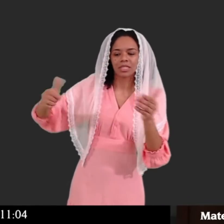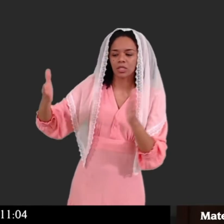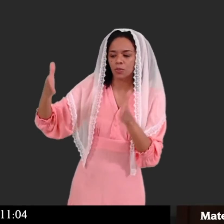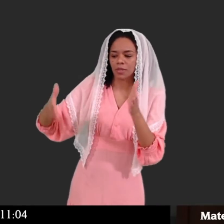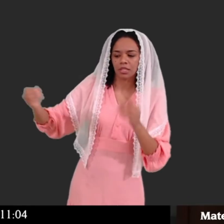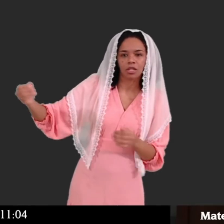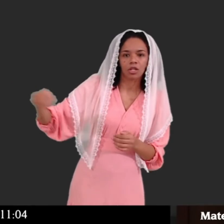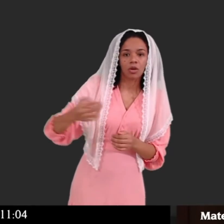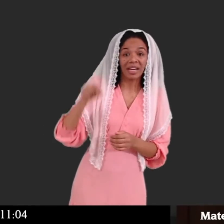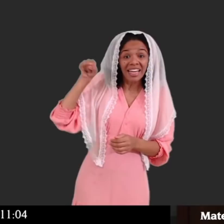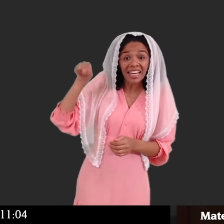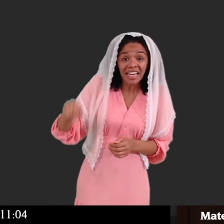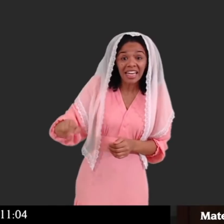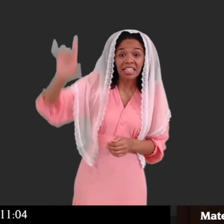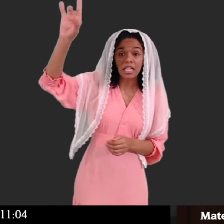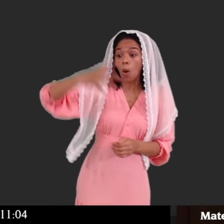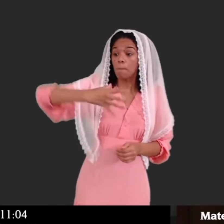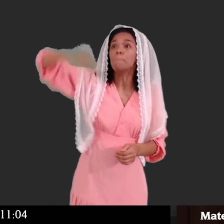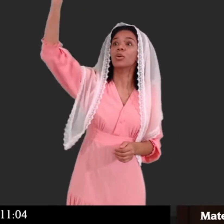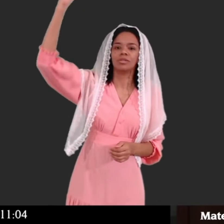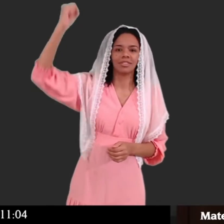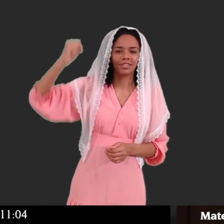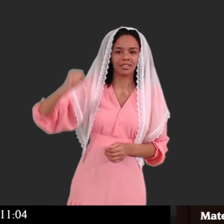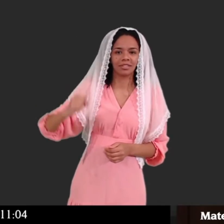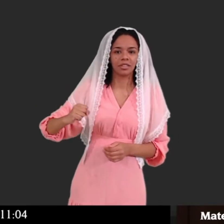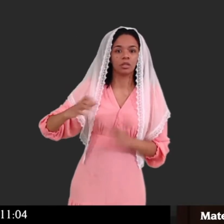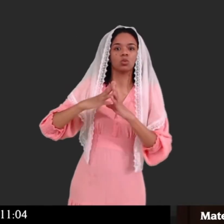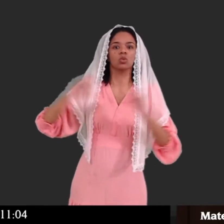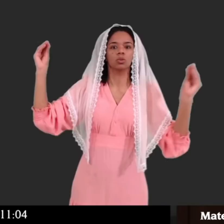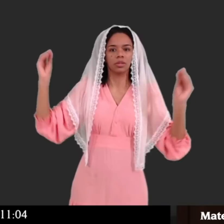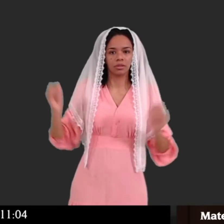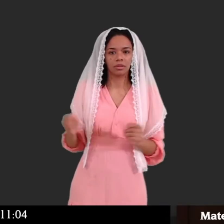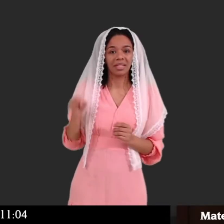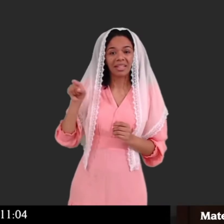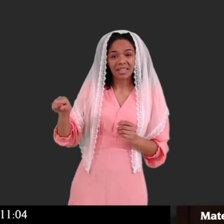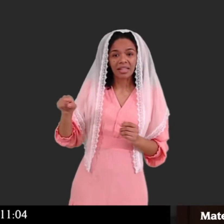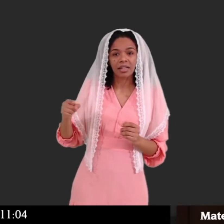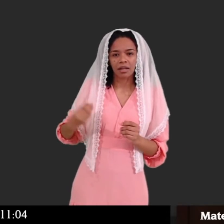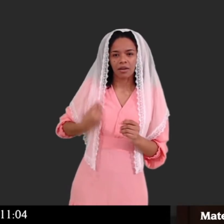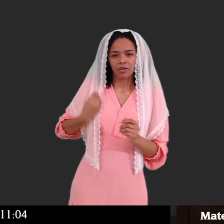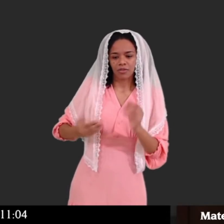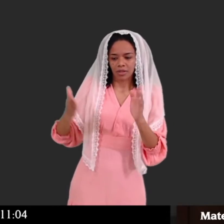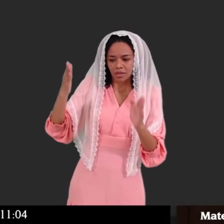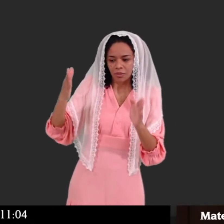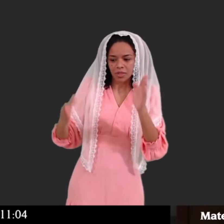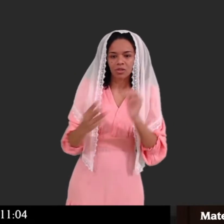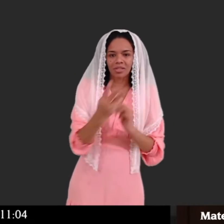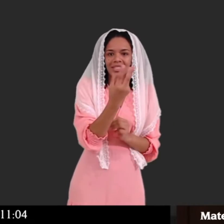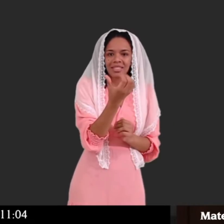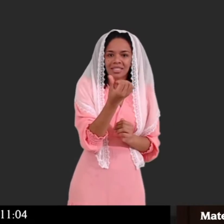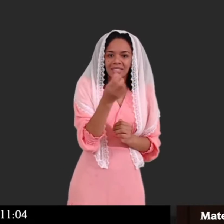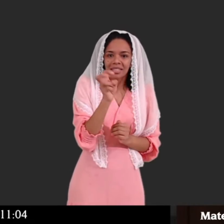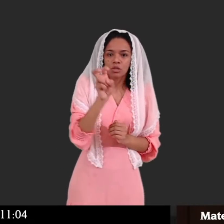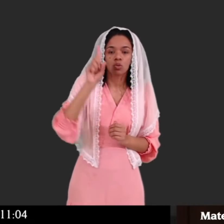arrebatou Enoque, ele foi vivo, e ele viveu 365 dias. Sabe quantos dias tem um ano? É